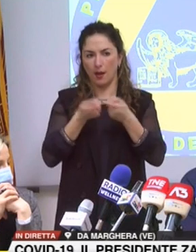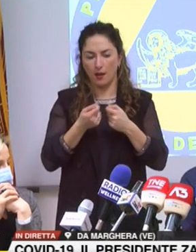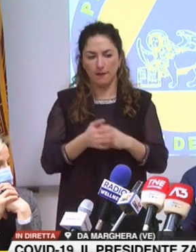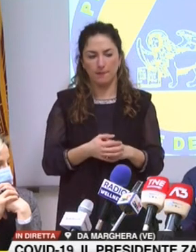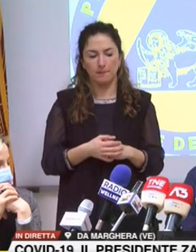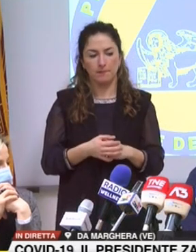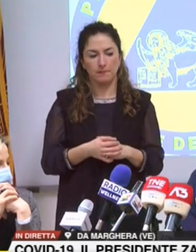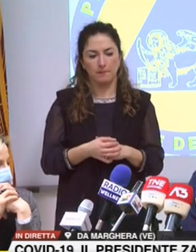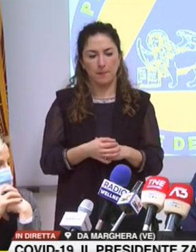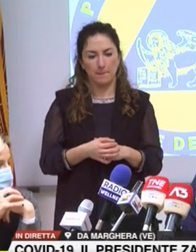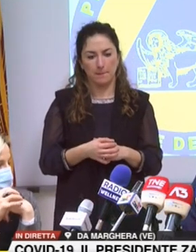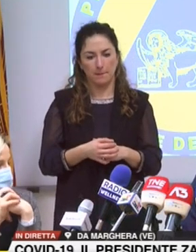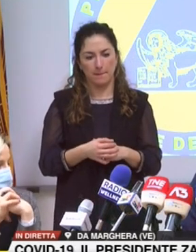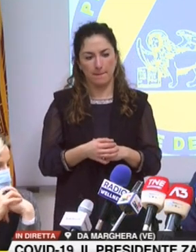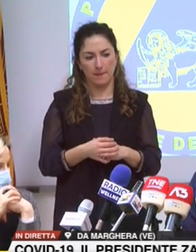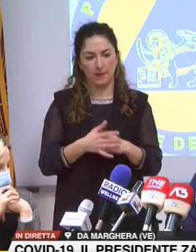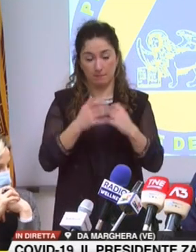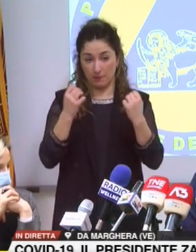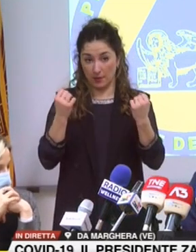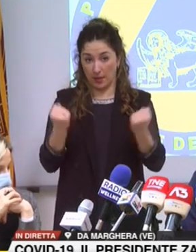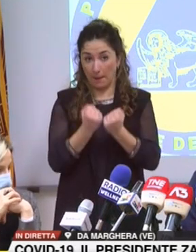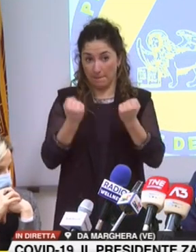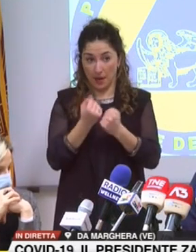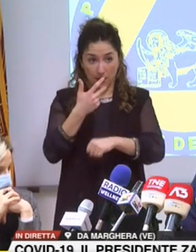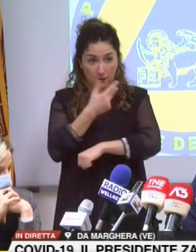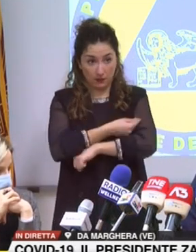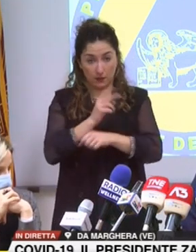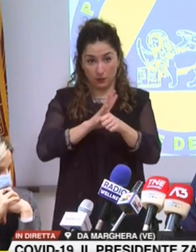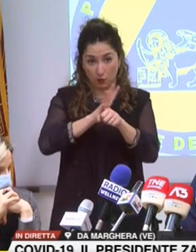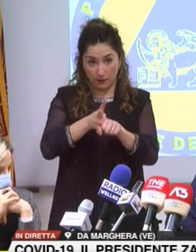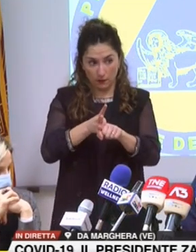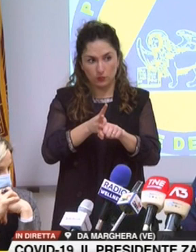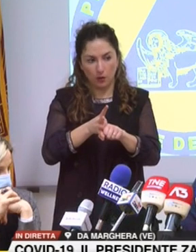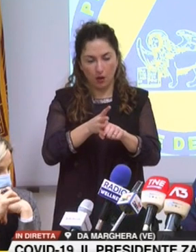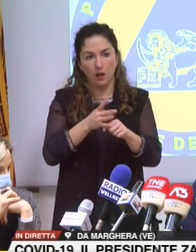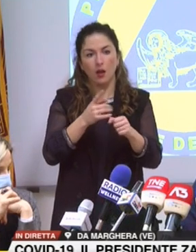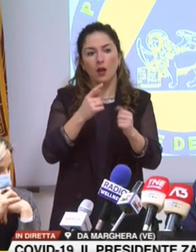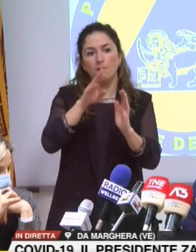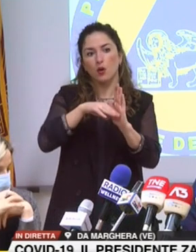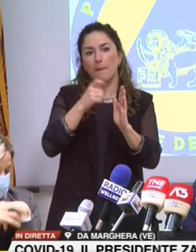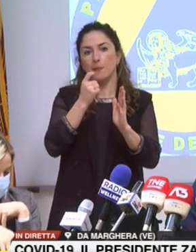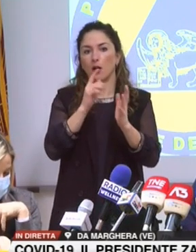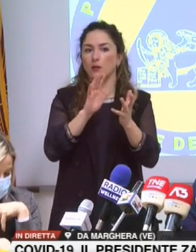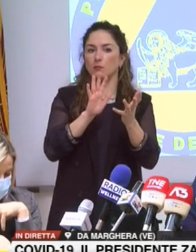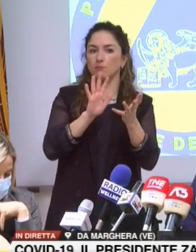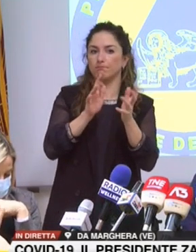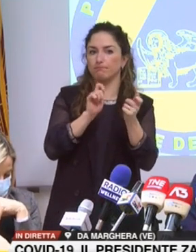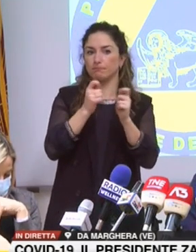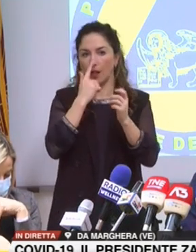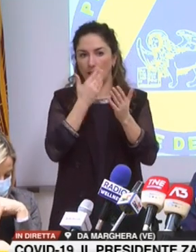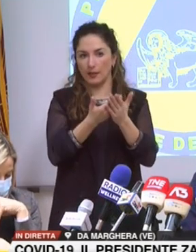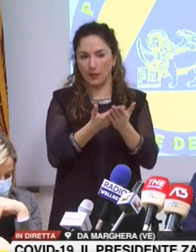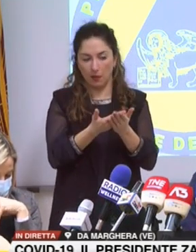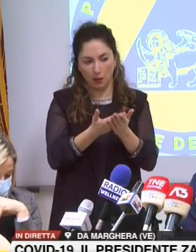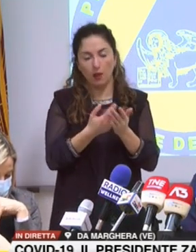per la campagna di vaccinazione anti-Covid c'è stato qualche adattamento di questo software, ma la scelta che abbiamo